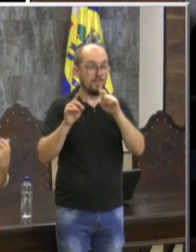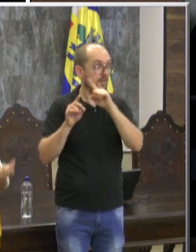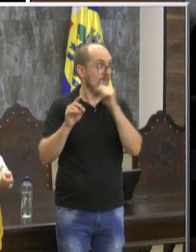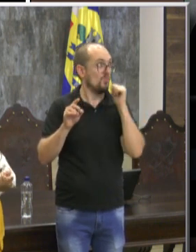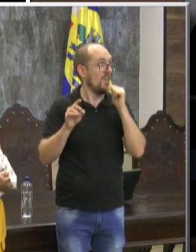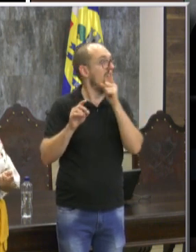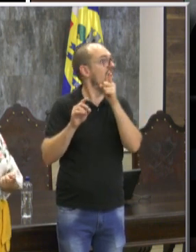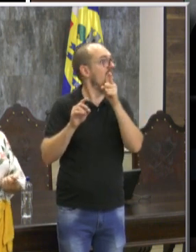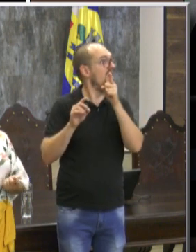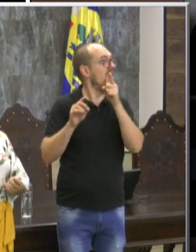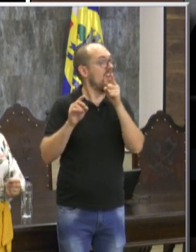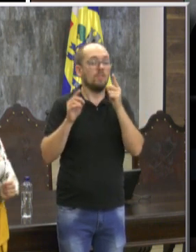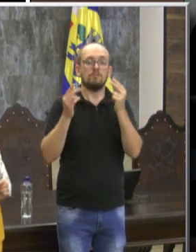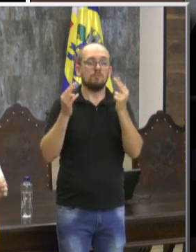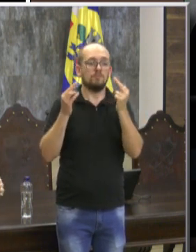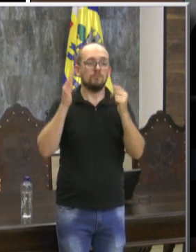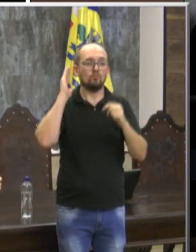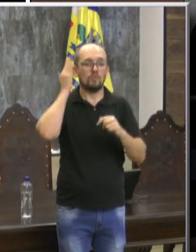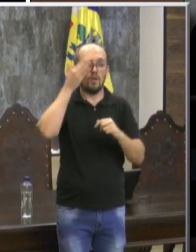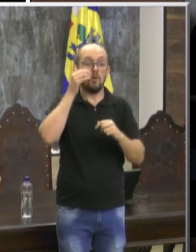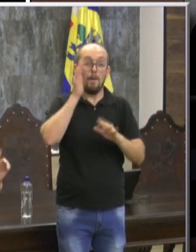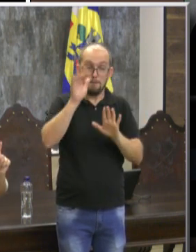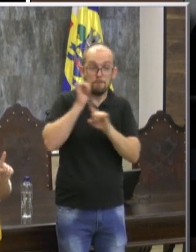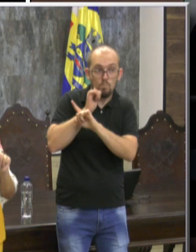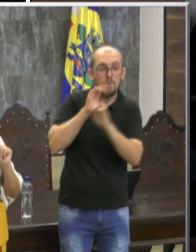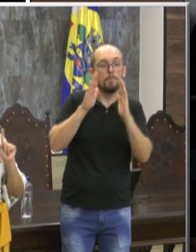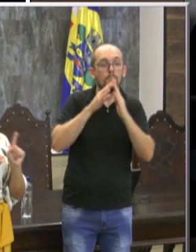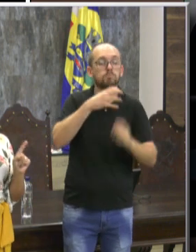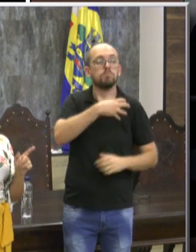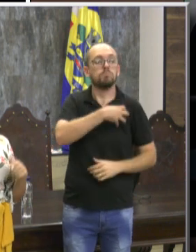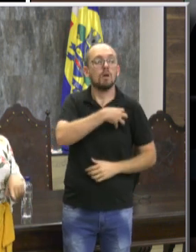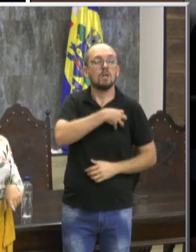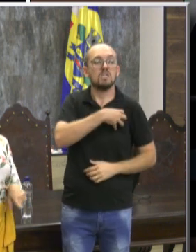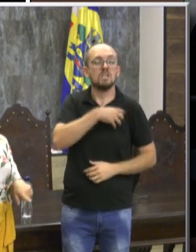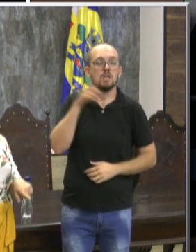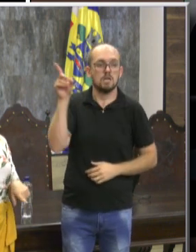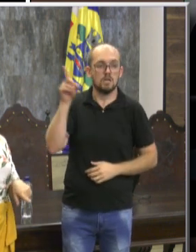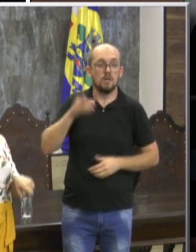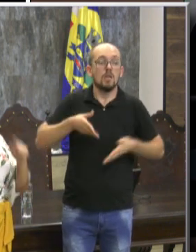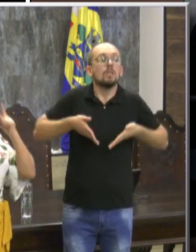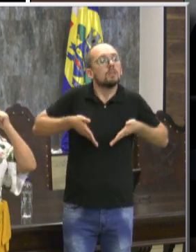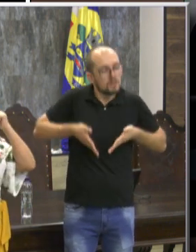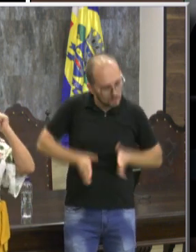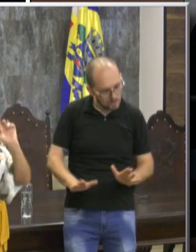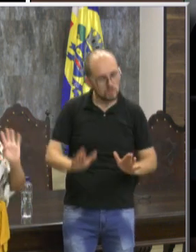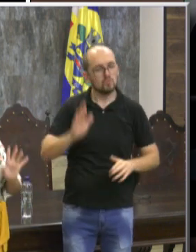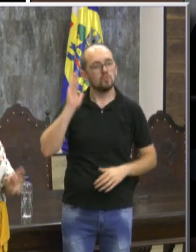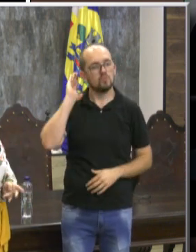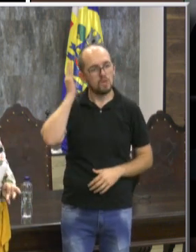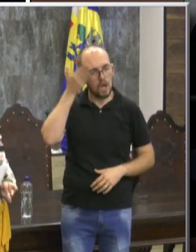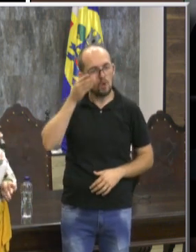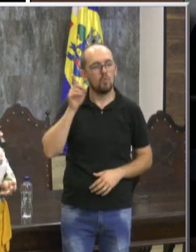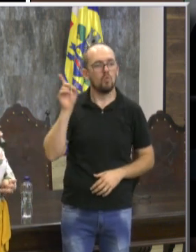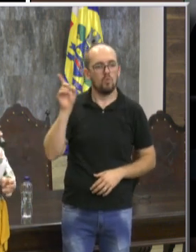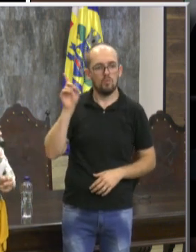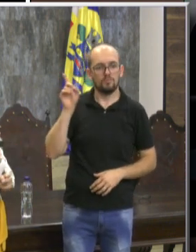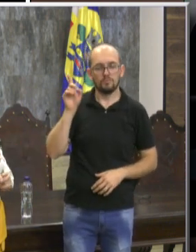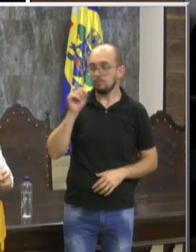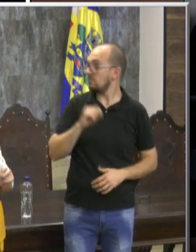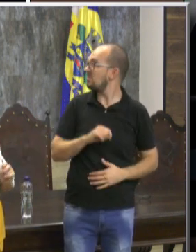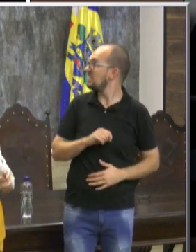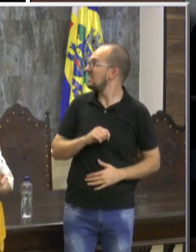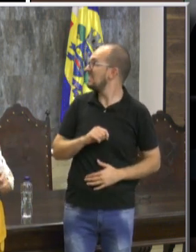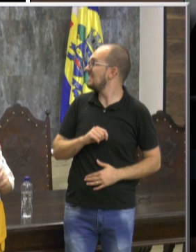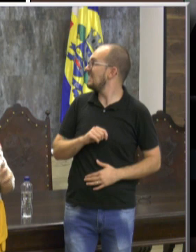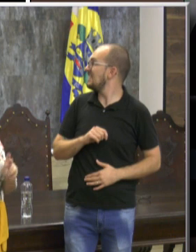ela é surdocega, ela mora na Bahia, ela é surdocega congênita, como o Gustavo. Então, ela nasceu surdocega, né? E